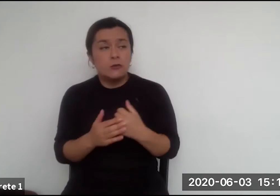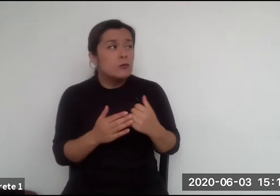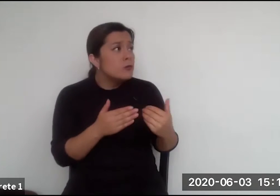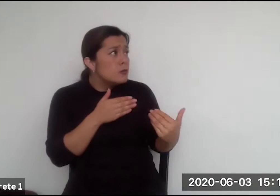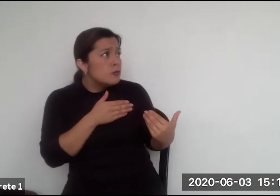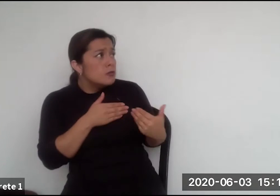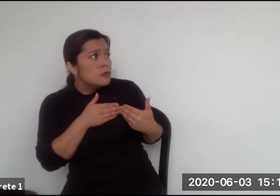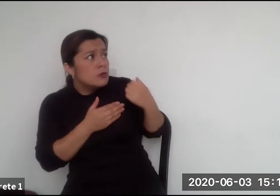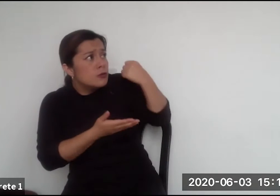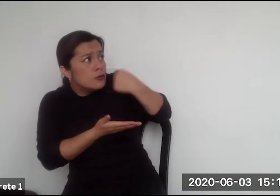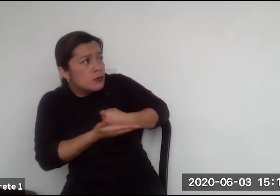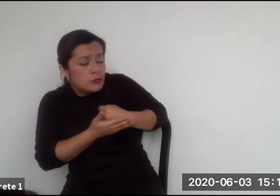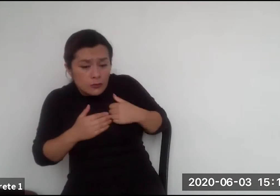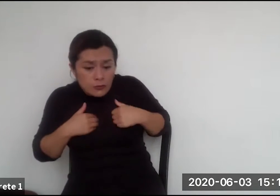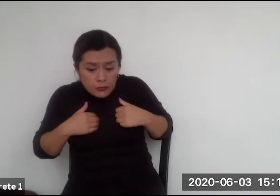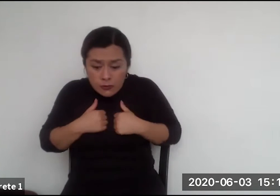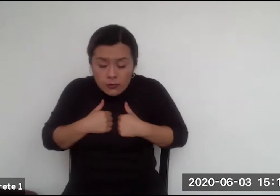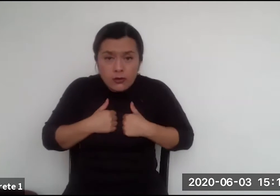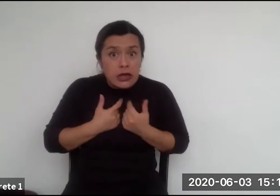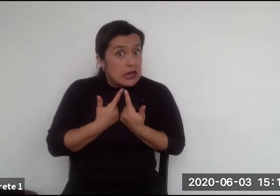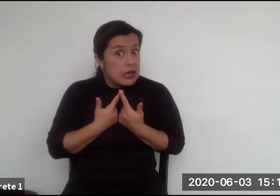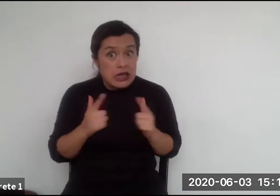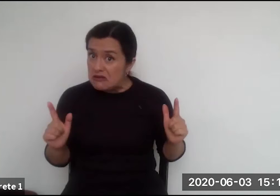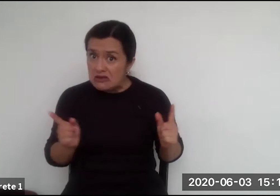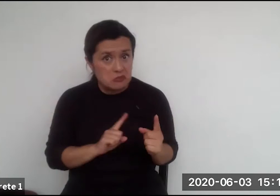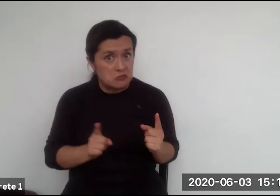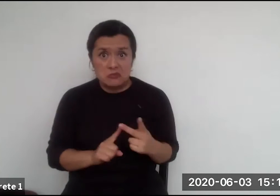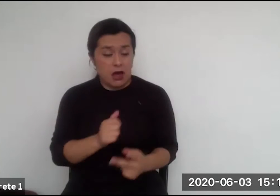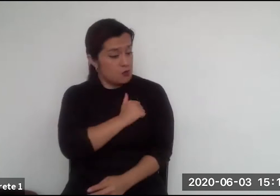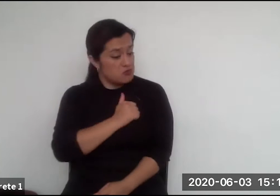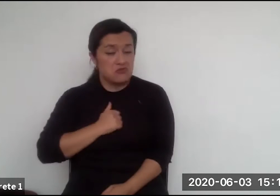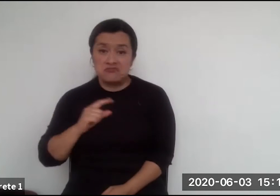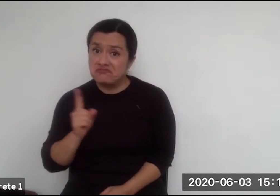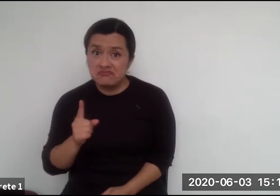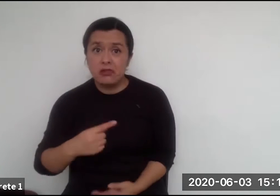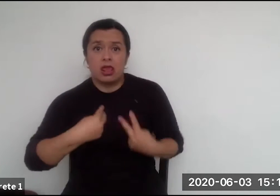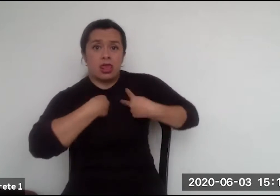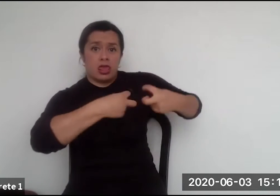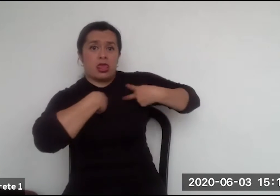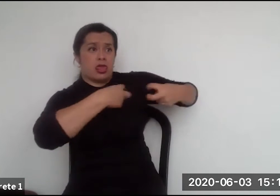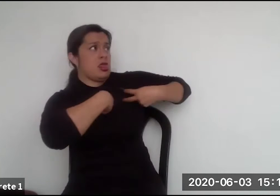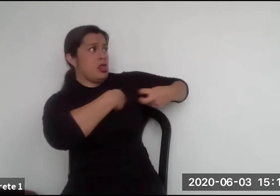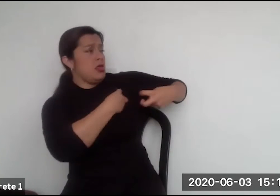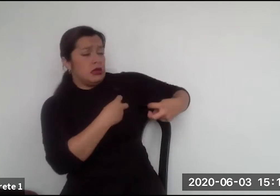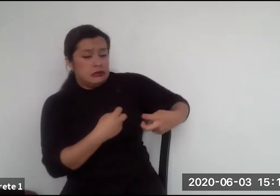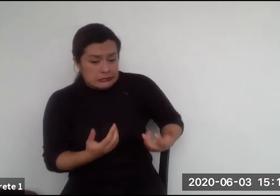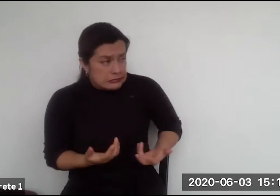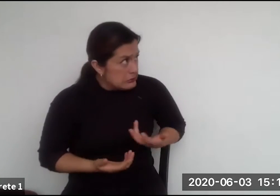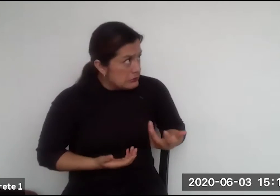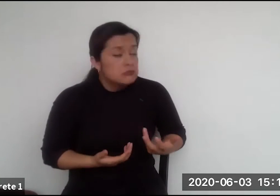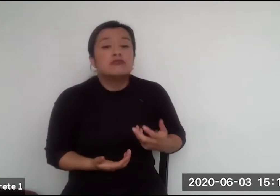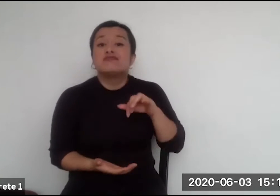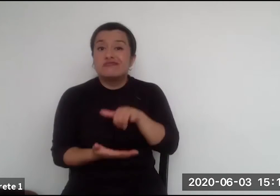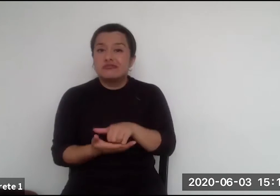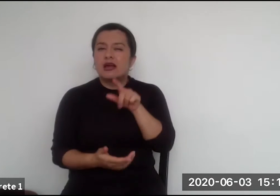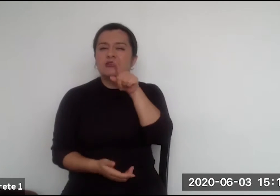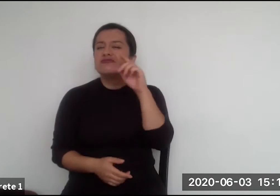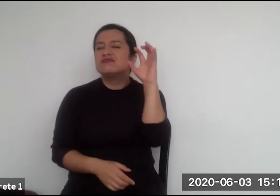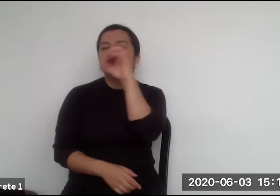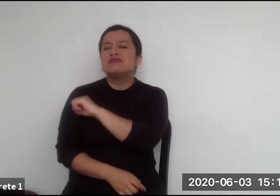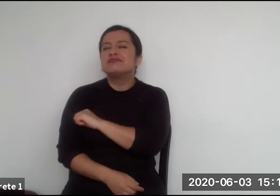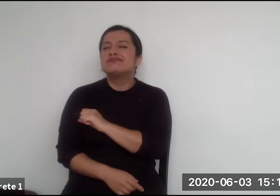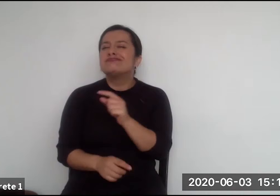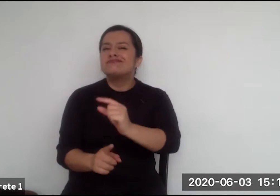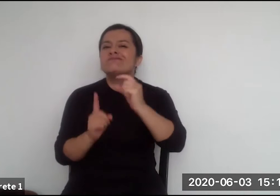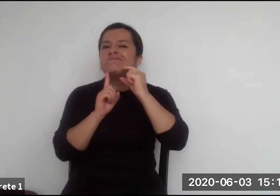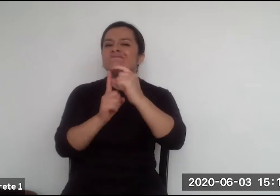de la libertad, de la autonomía, de explotación, ¿cierto? Y para mí eso es lo que yo cuestiono